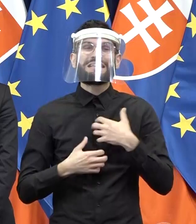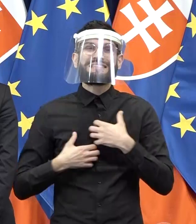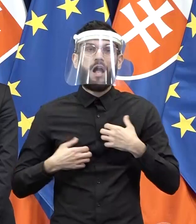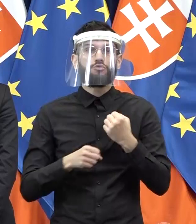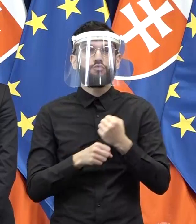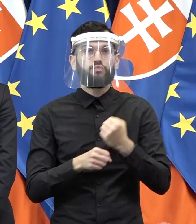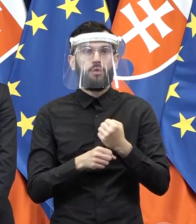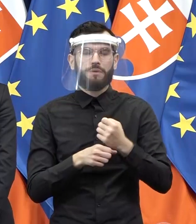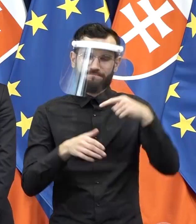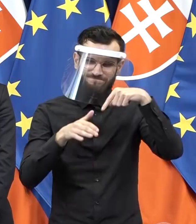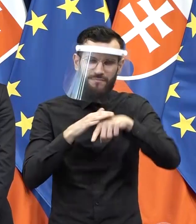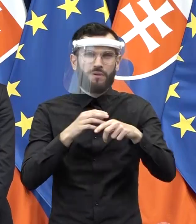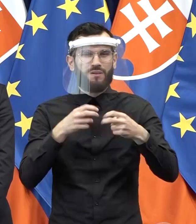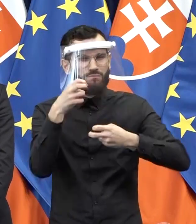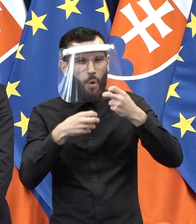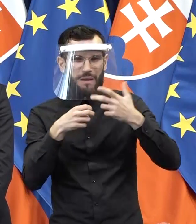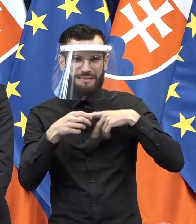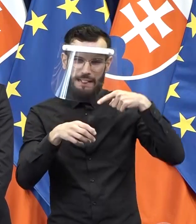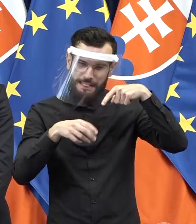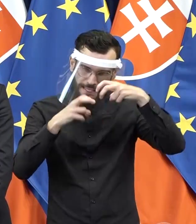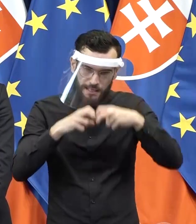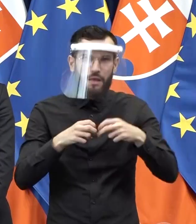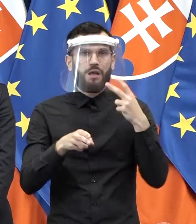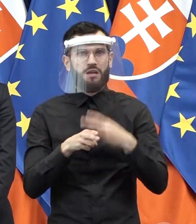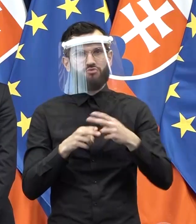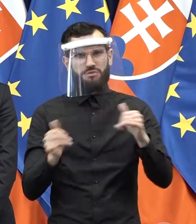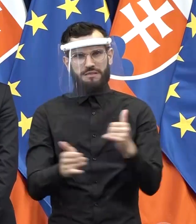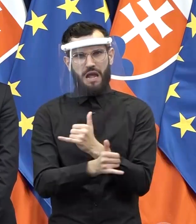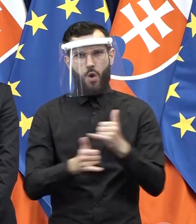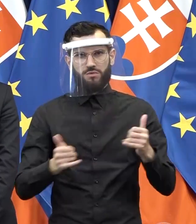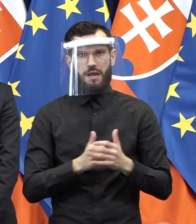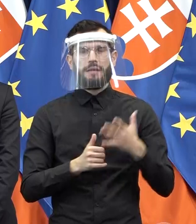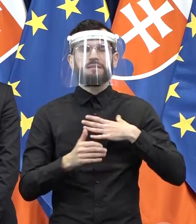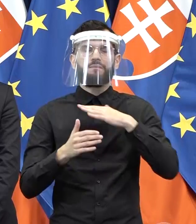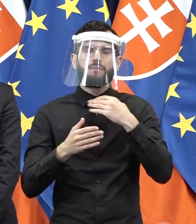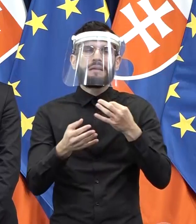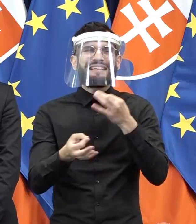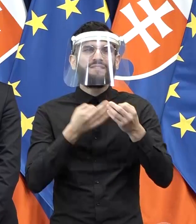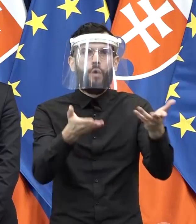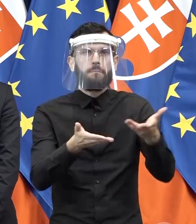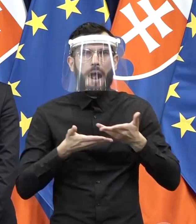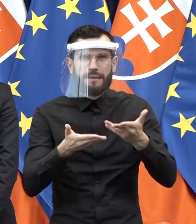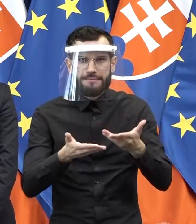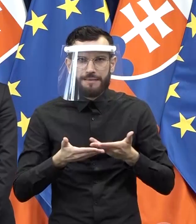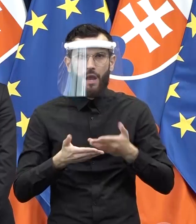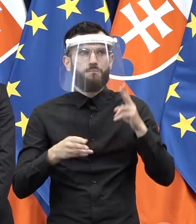sa vniknúť do problematiky naozaj hĺbkovo, mať dostatok informácií a rozhodovať sa na základe